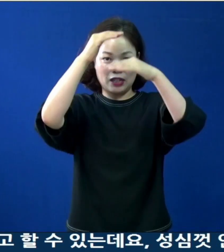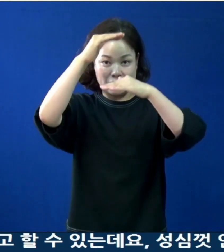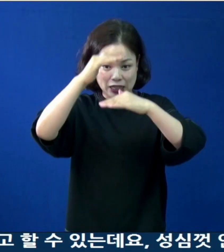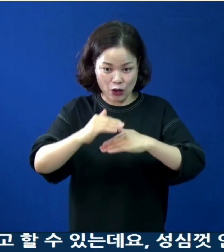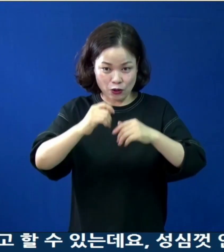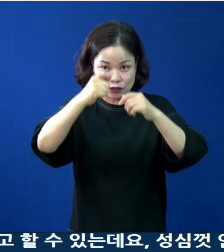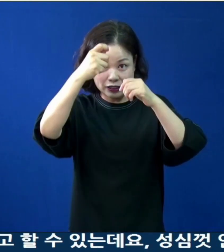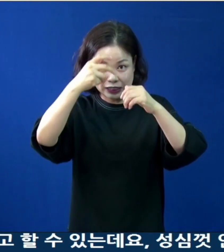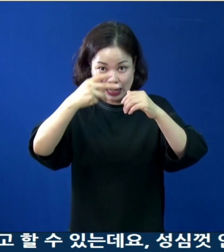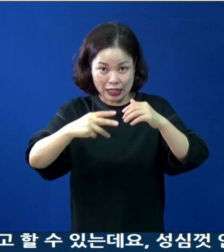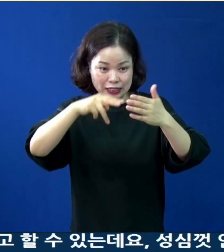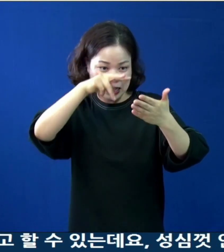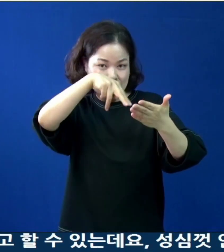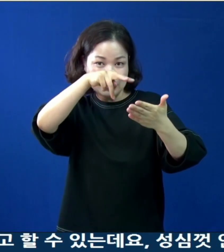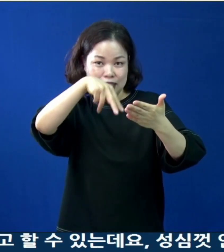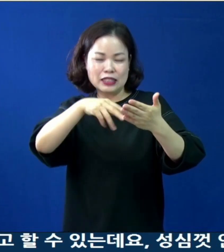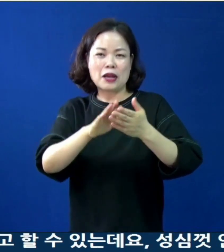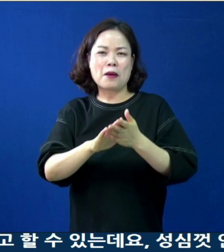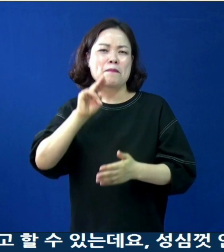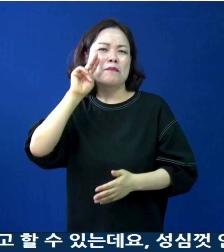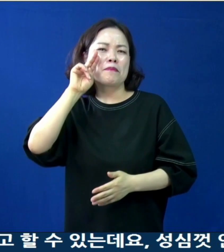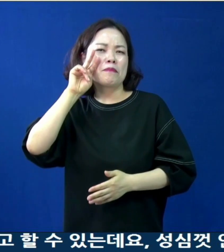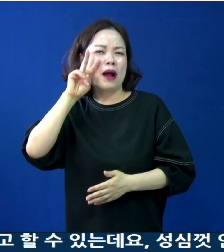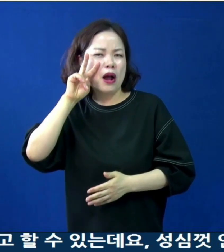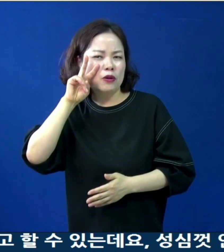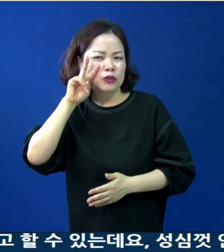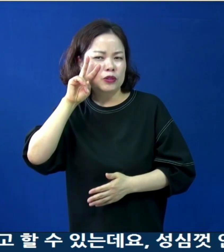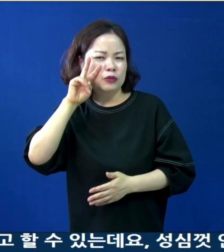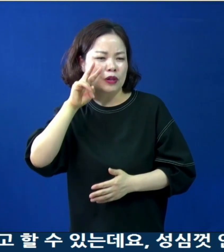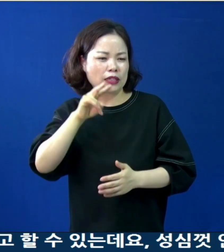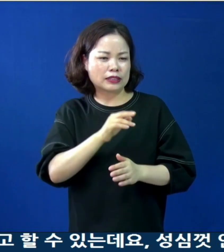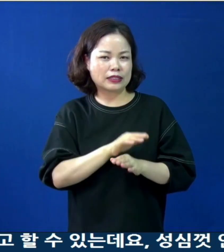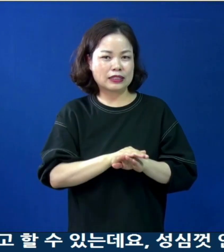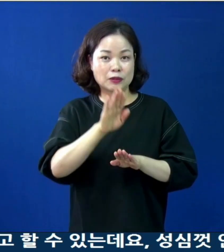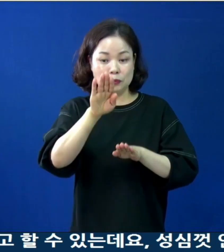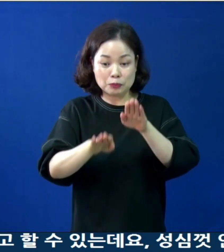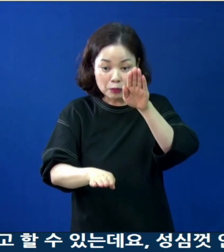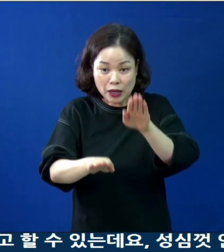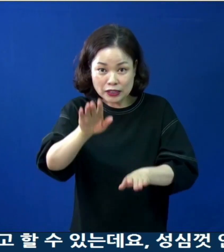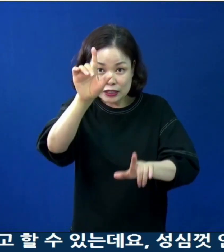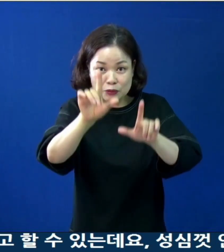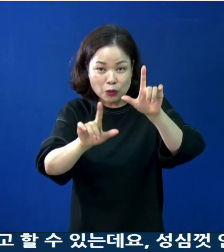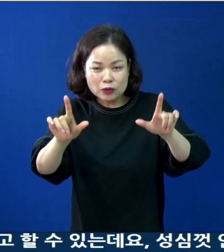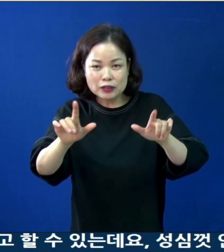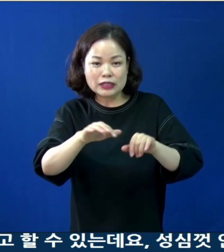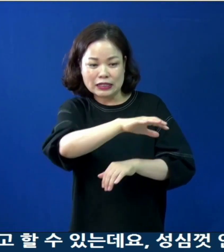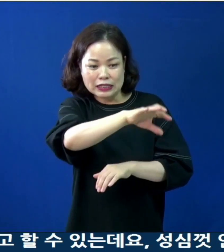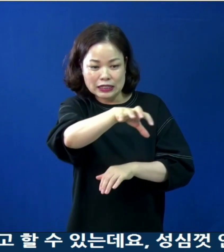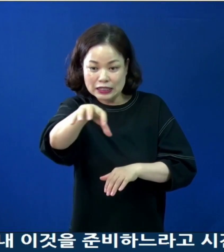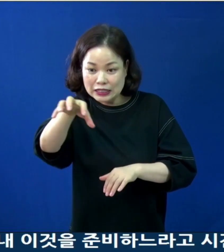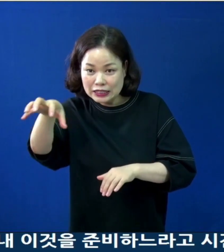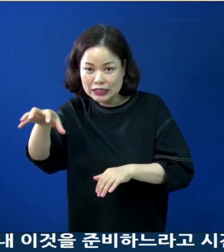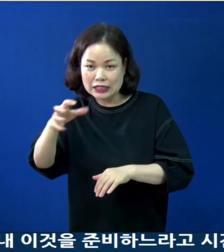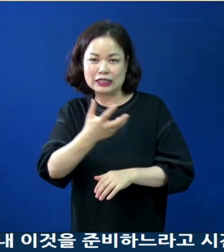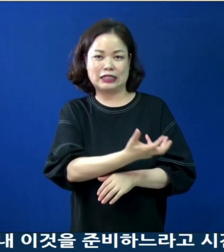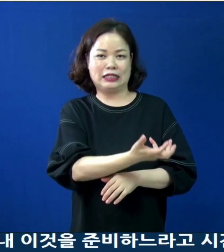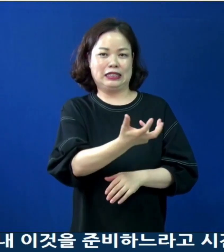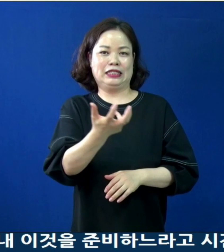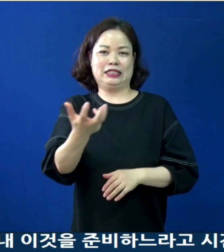읽어가면서 이 바울이 다녀왔던 이 족적 발자취를 같이 한번 시각 동원해서 따라가